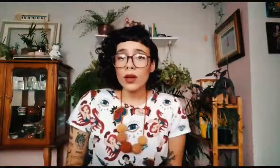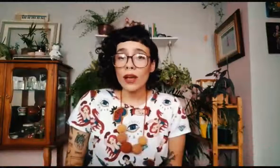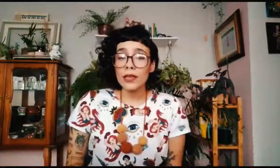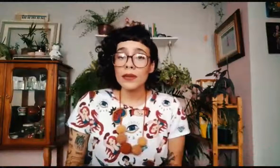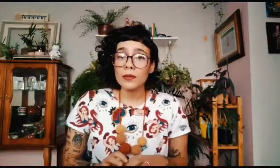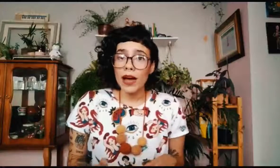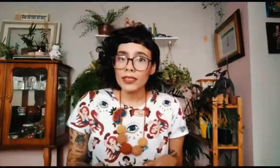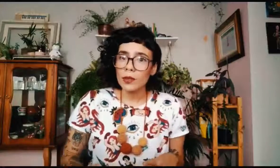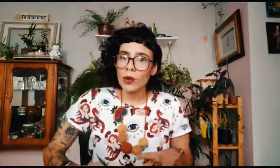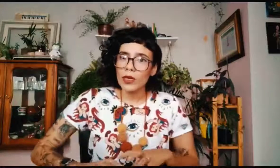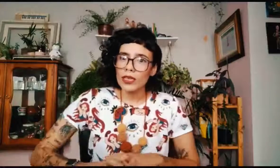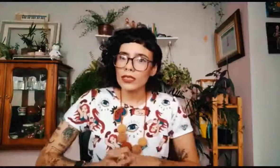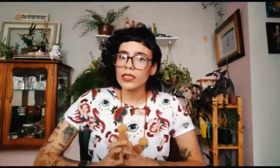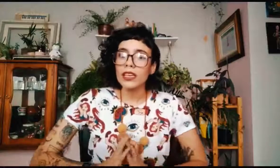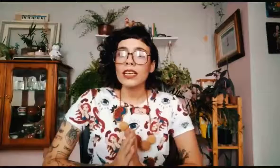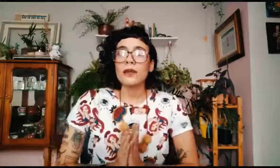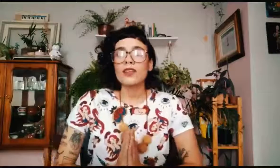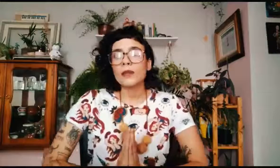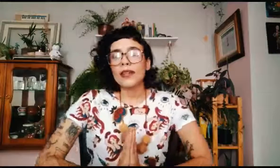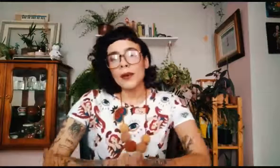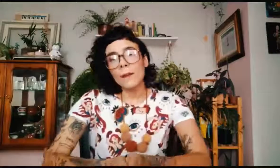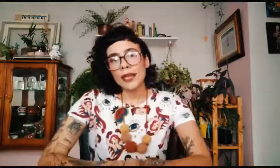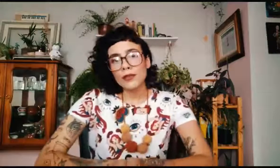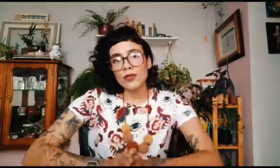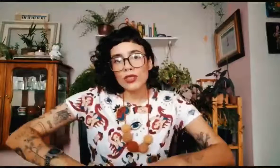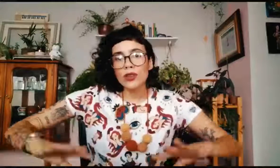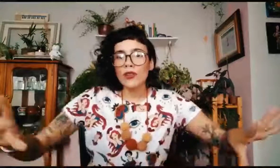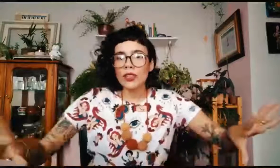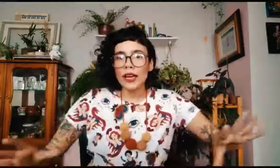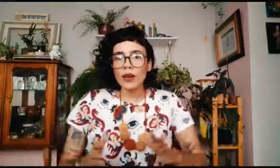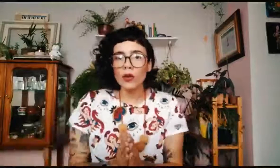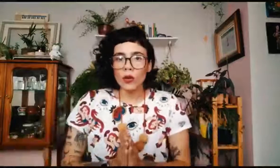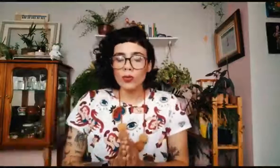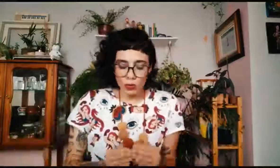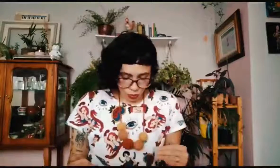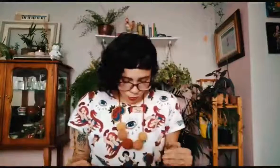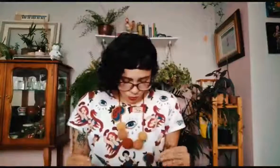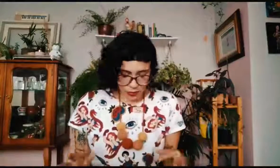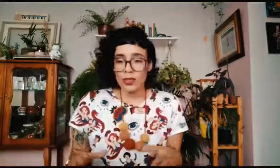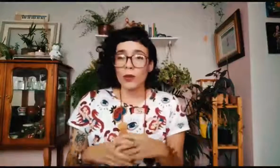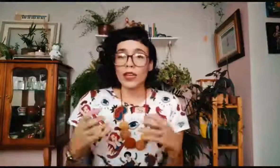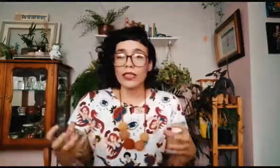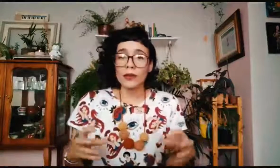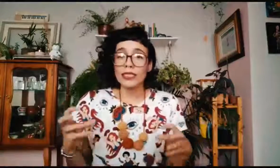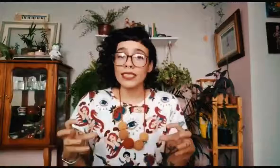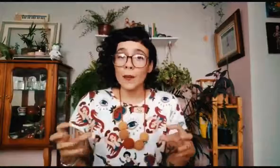à Libras básica, uma comunicação assim, para você perder o medo de conversar com o surdo. Então, assim, comunicação inicial